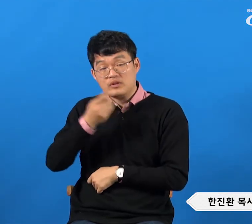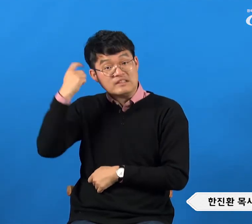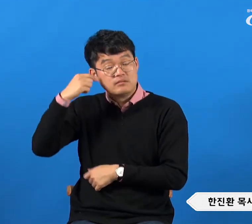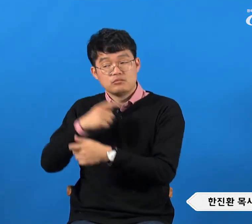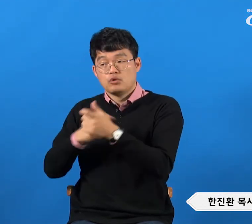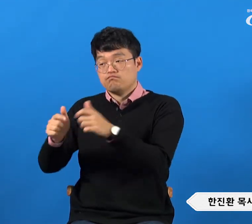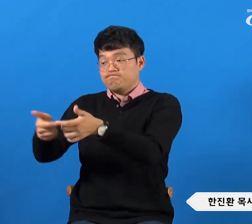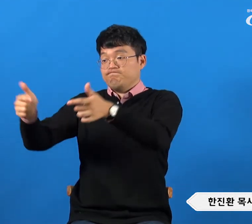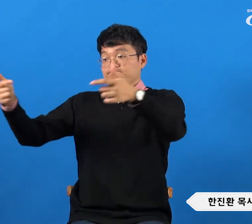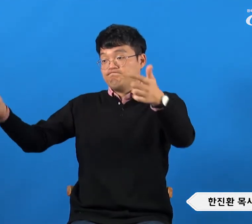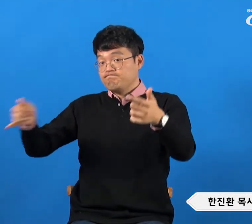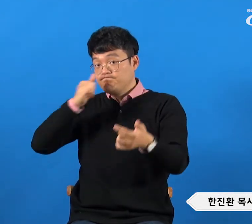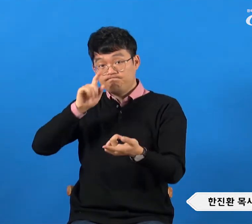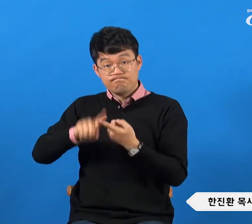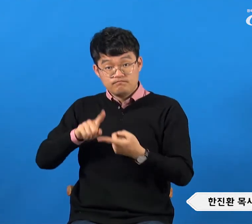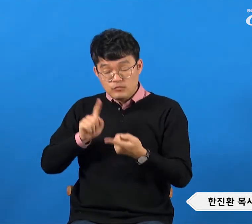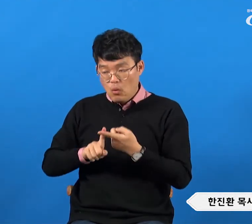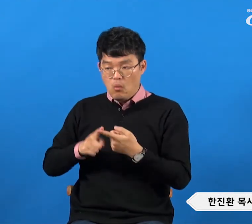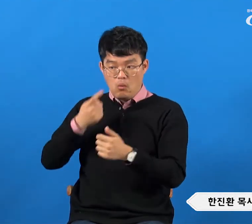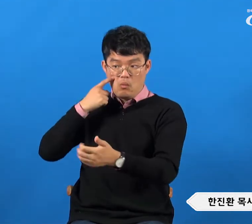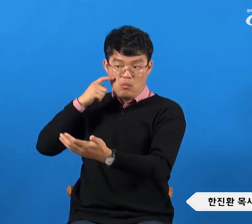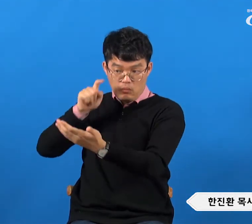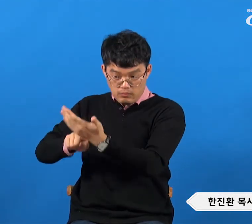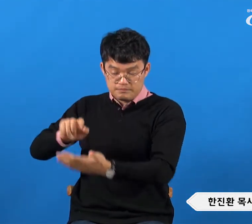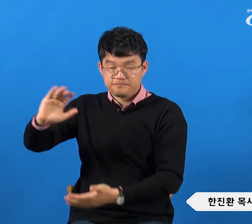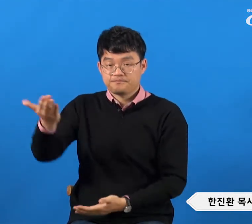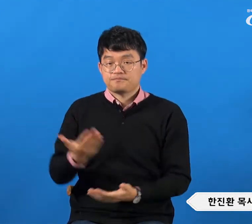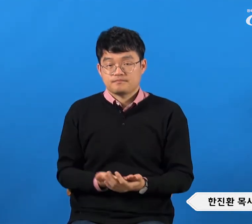더 느끼고 있다는 것을 발견을 했습니다.